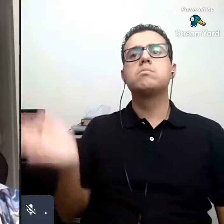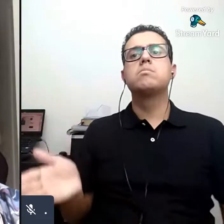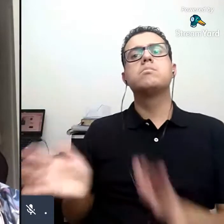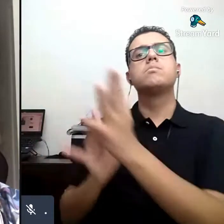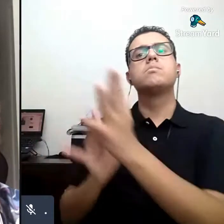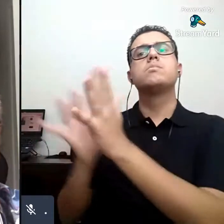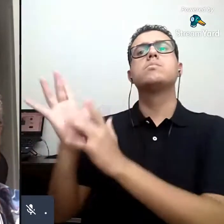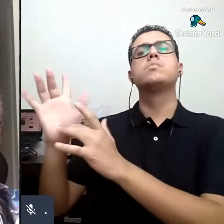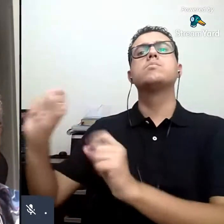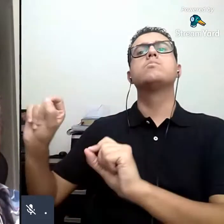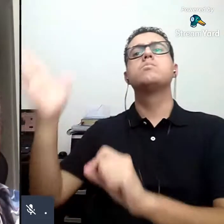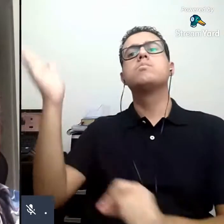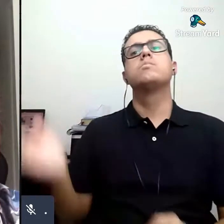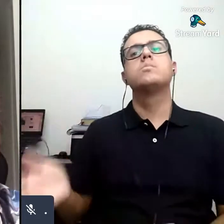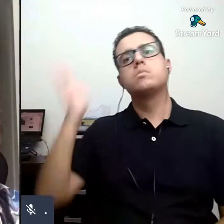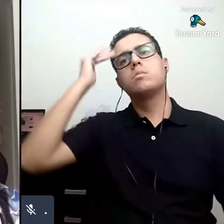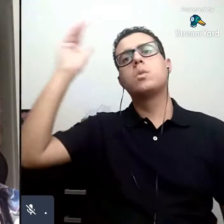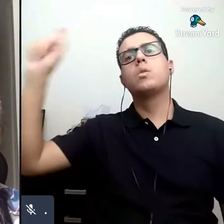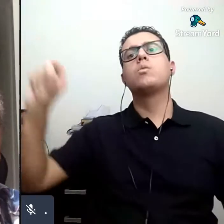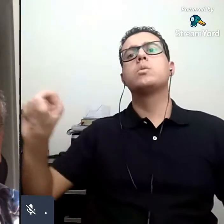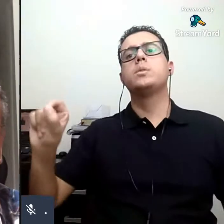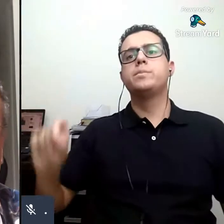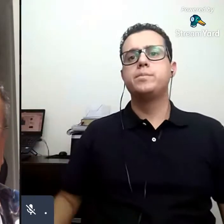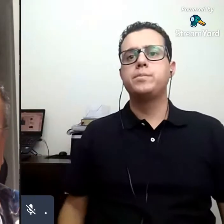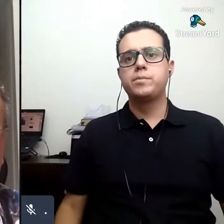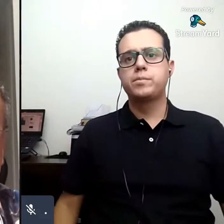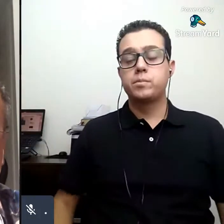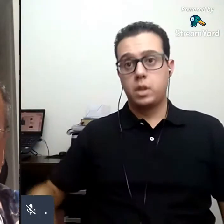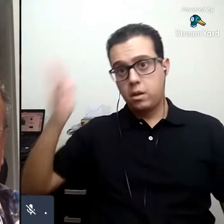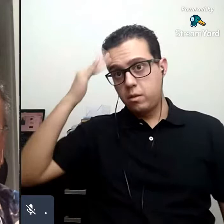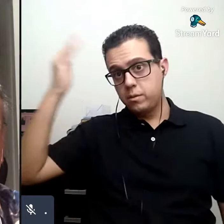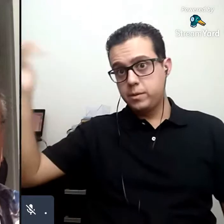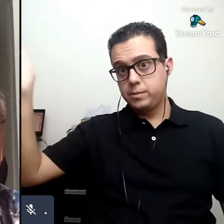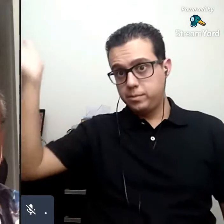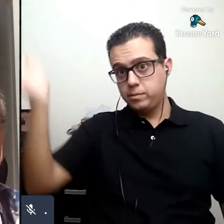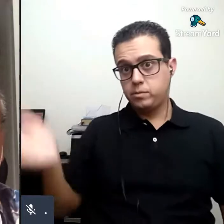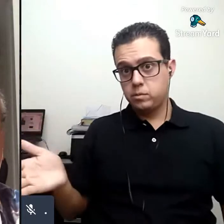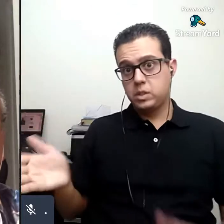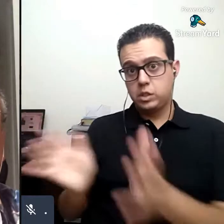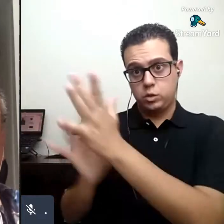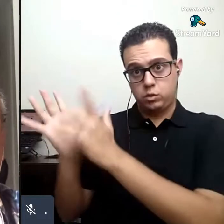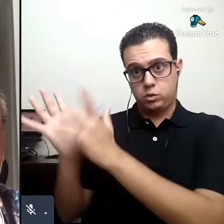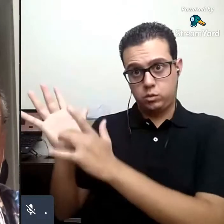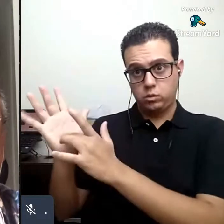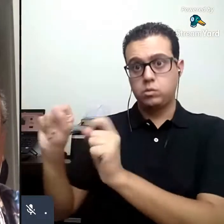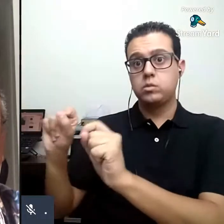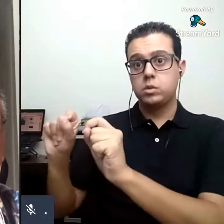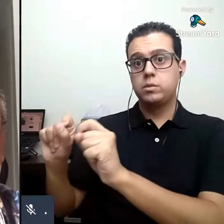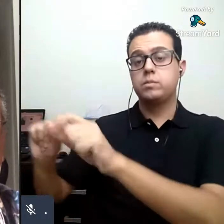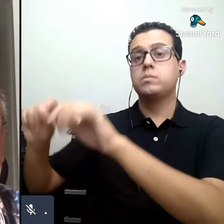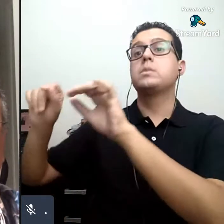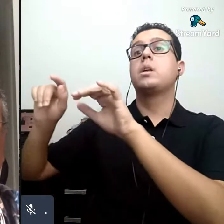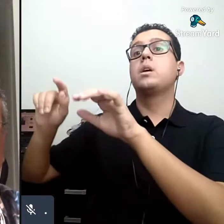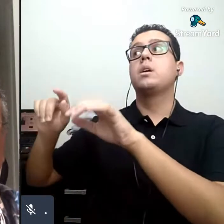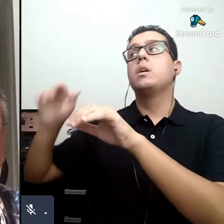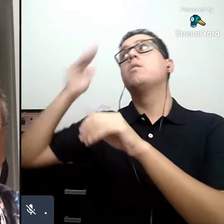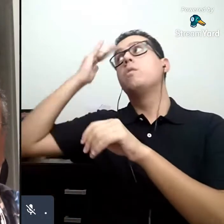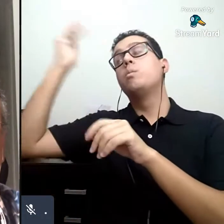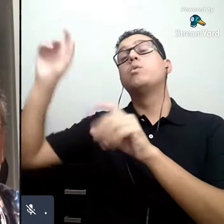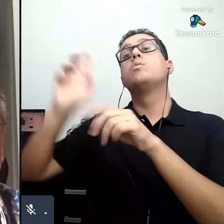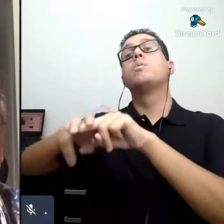fama. Só que a fama de Jesus que está se propagando é de operador de milagres.